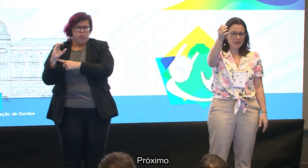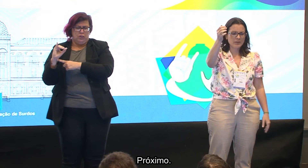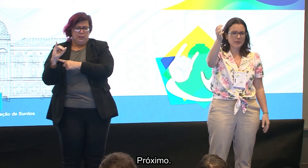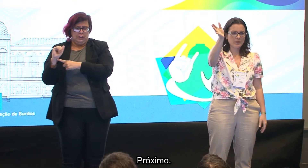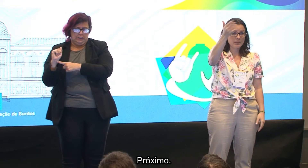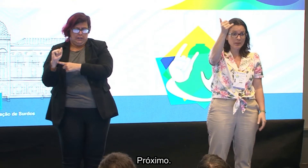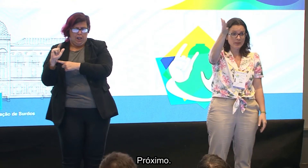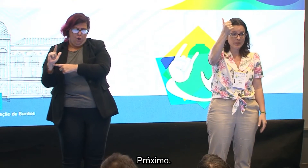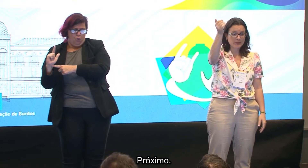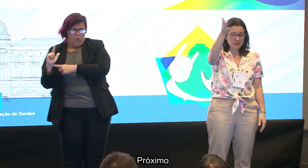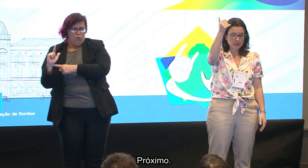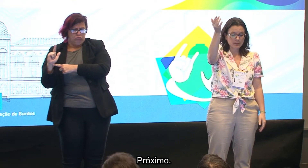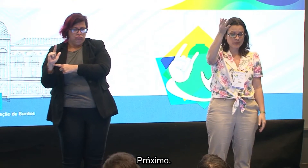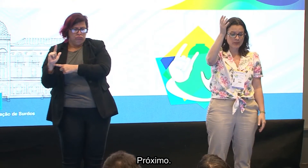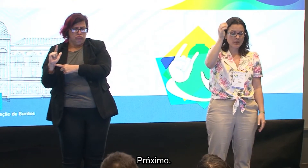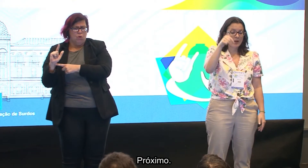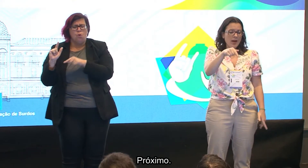Próximo. Próximo.